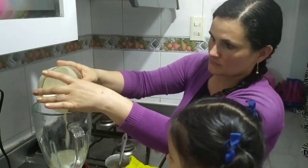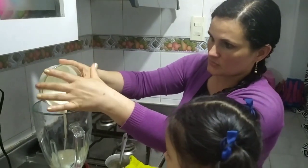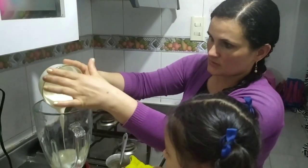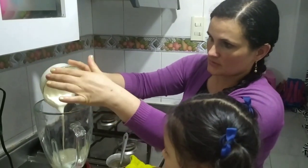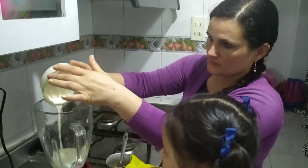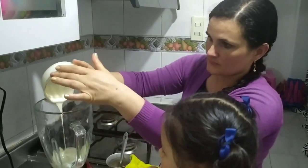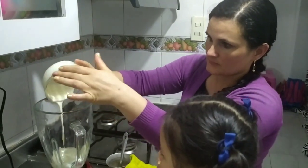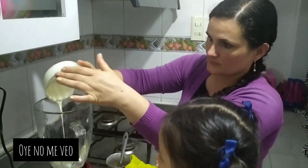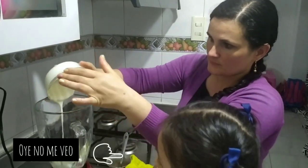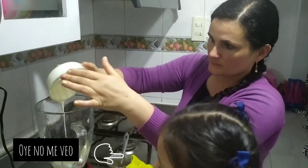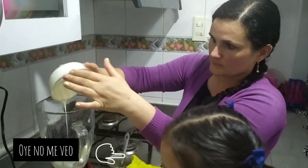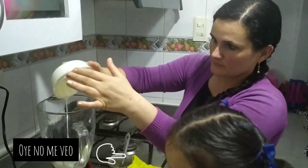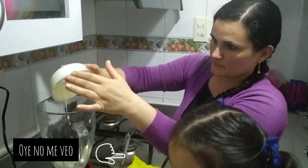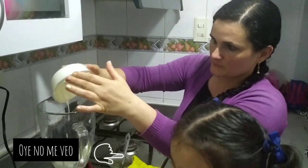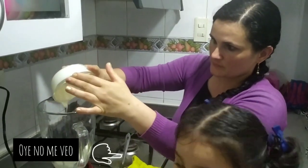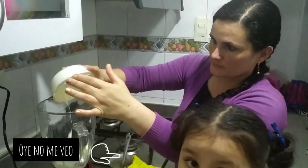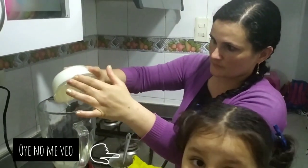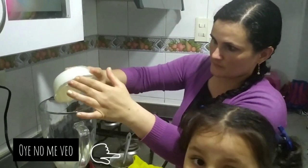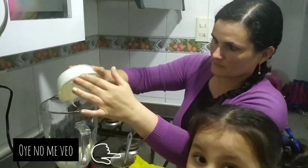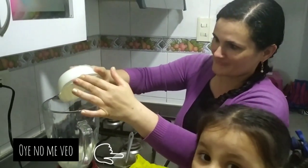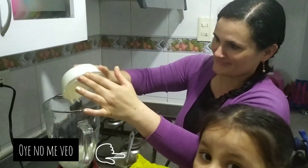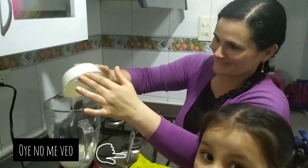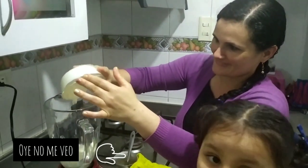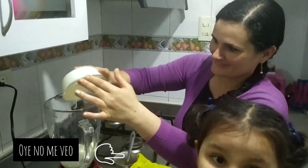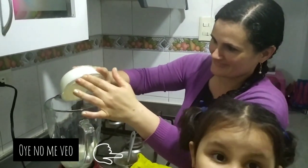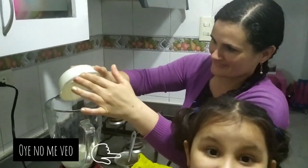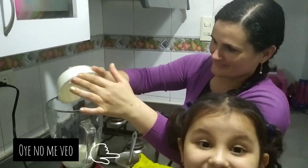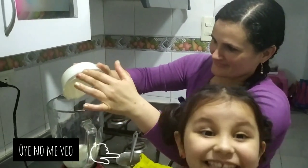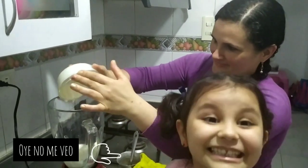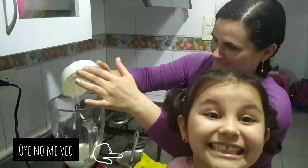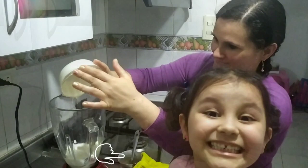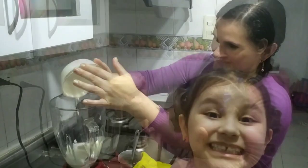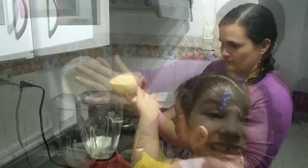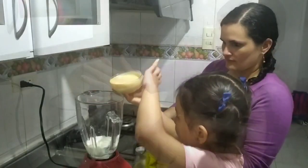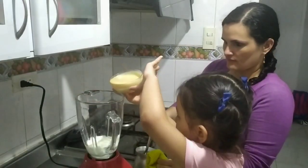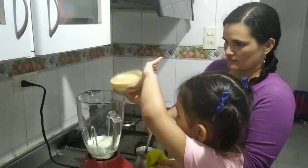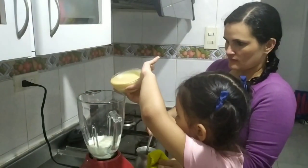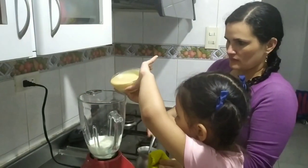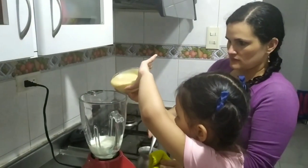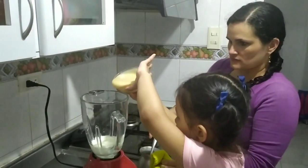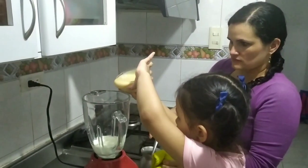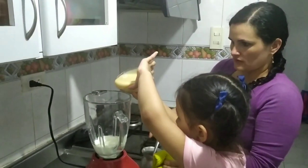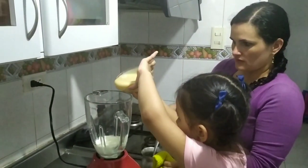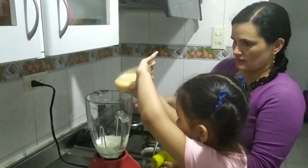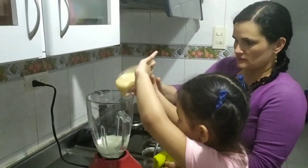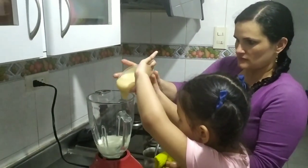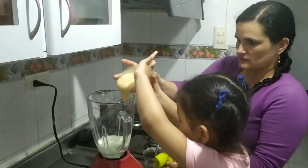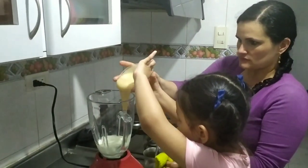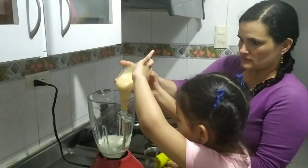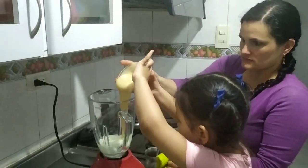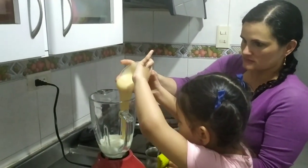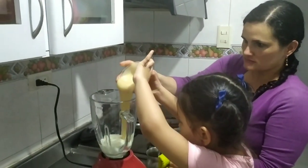veo. Déjame salir, papi. Mami, déjame a mí.